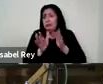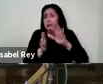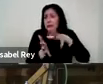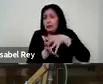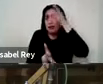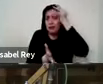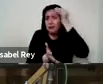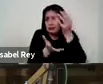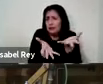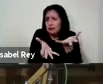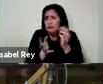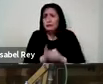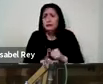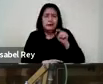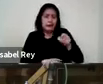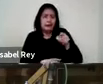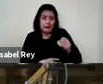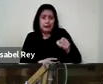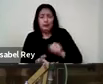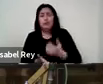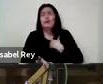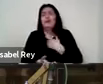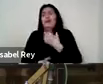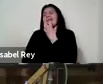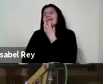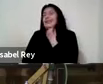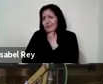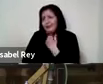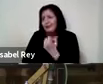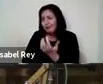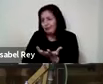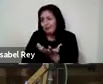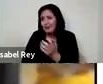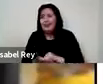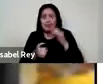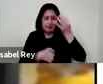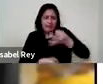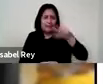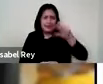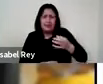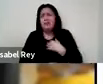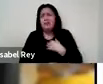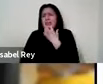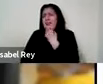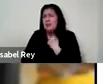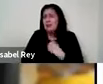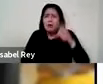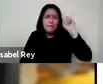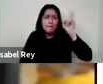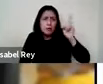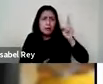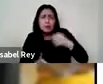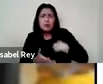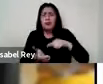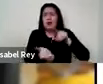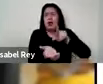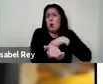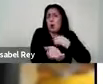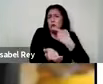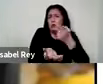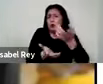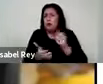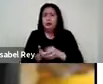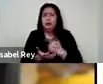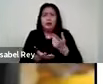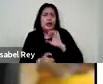aprender. En ese sentido, extraño también es. O sea, realmente, un profesor que está acostumbrado